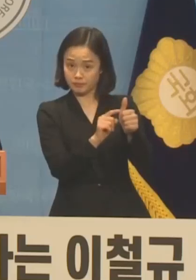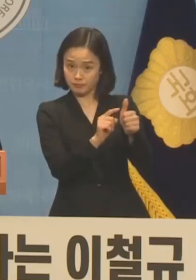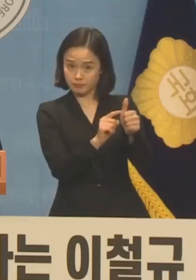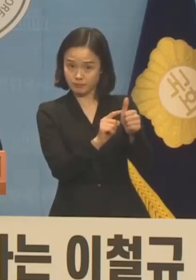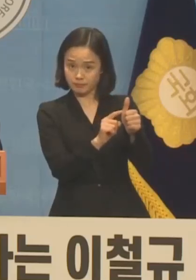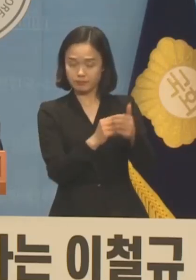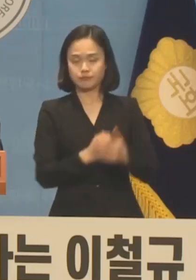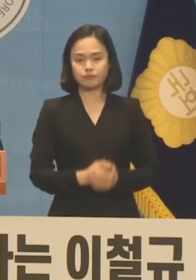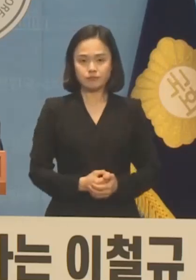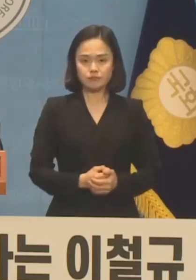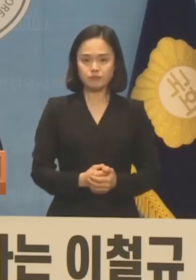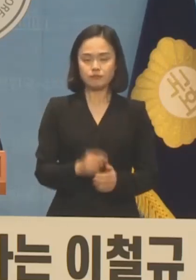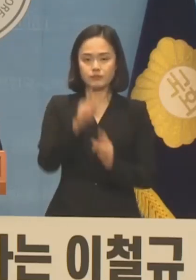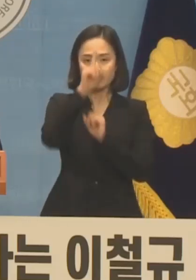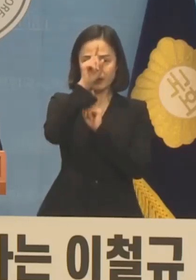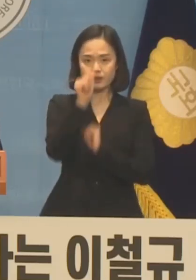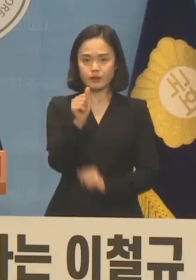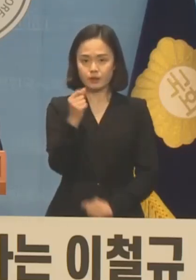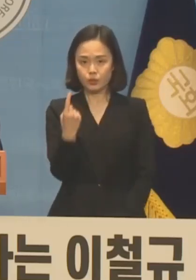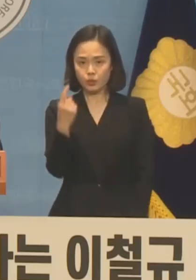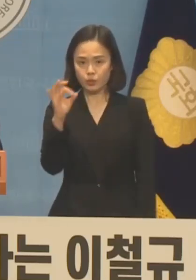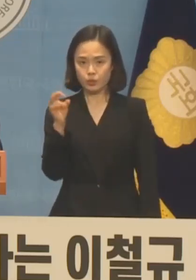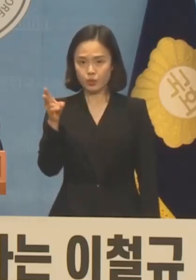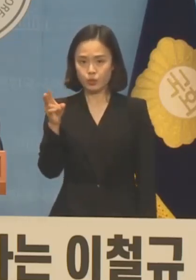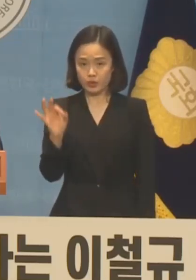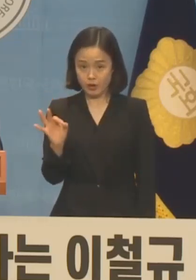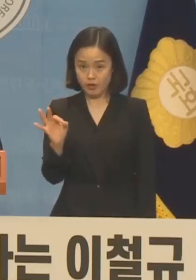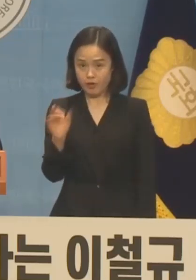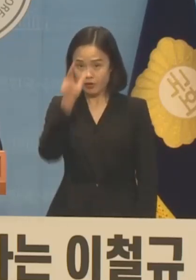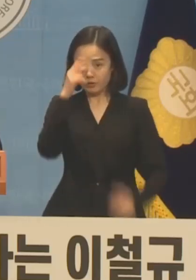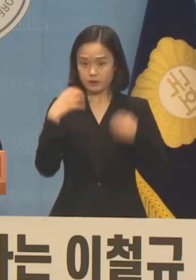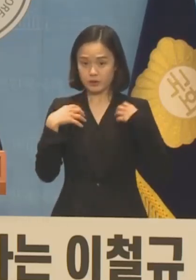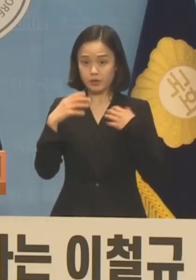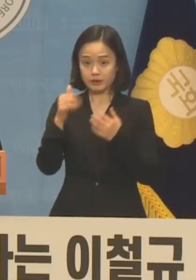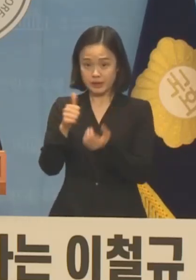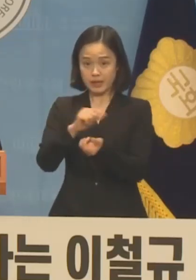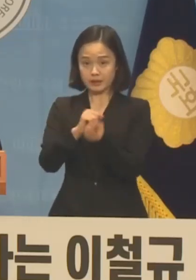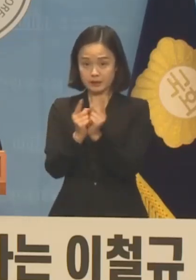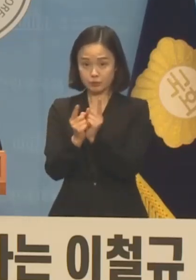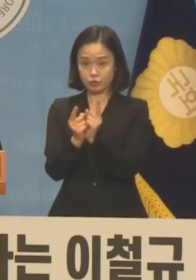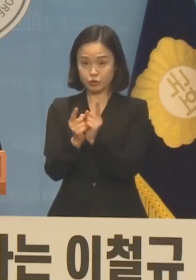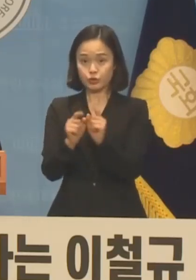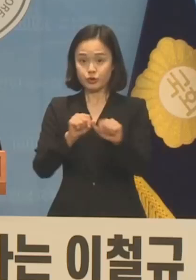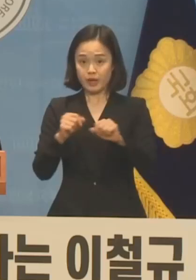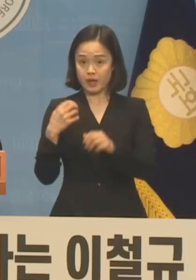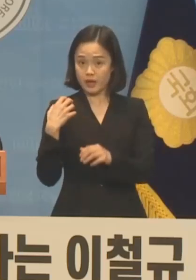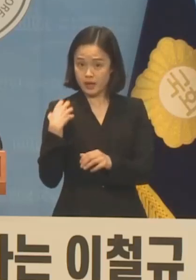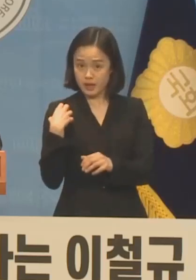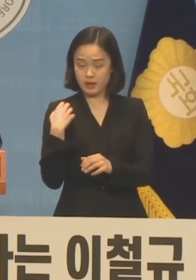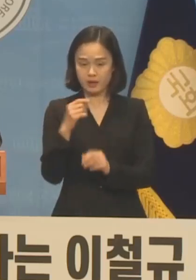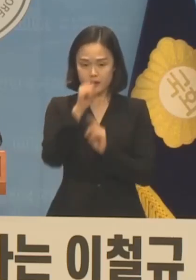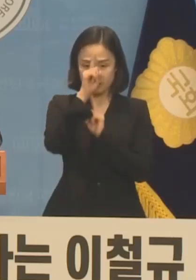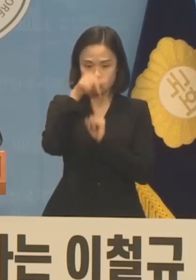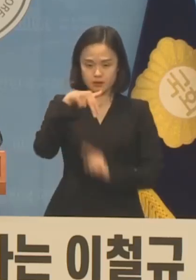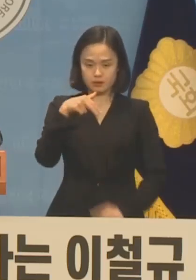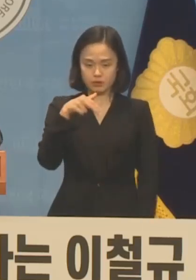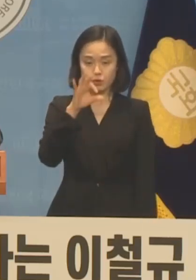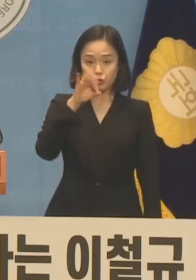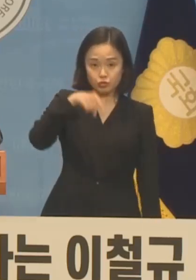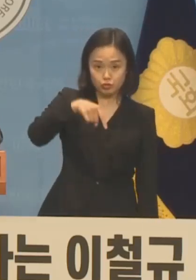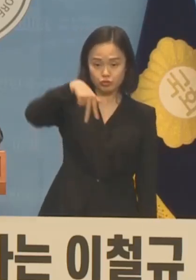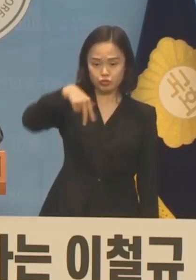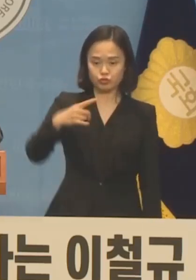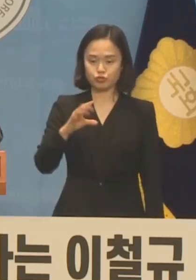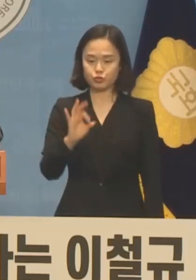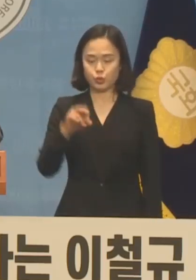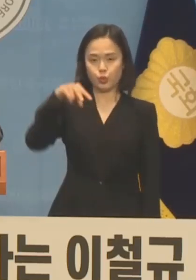이호영 경찰청장 직무대행과 우종수 국수본부장을 방문해서 영장 체포와